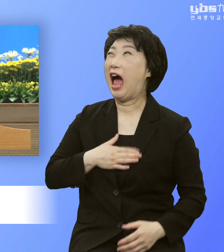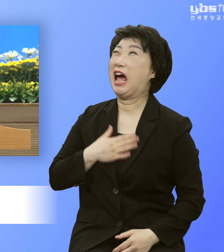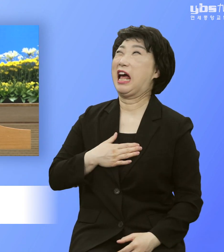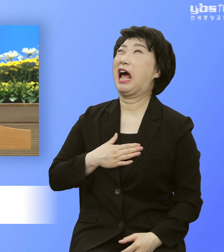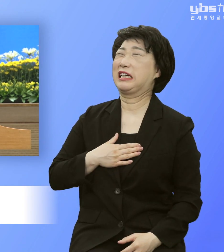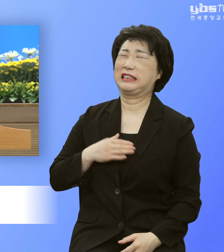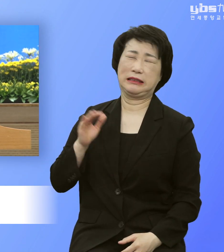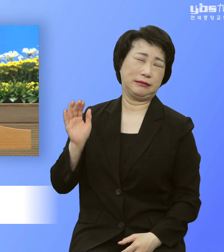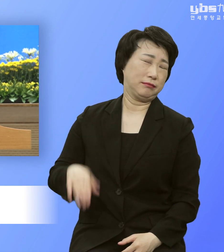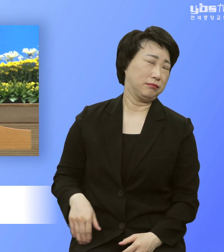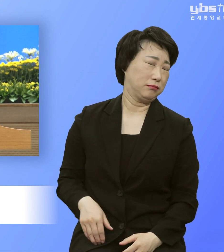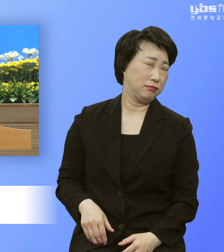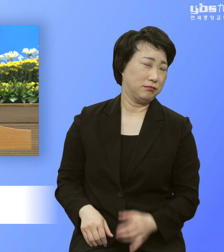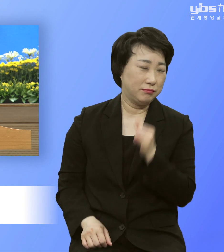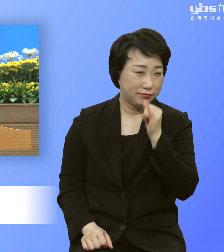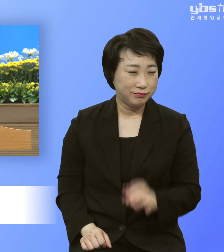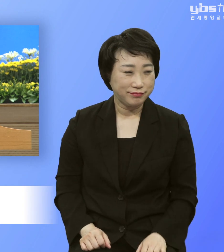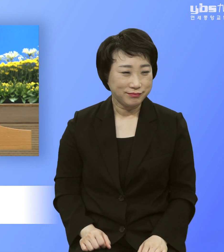알았어요.